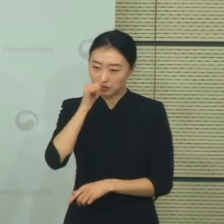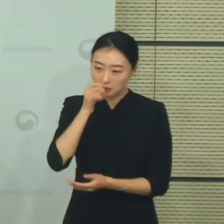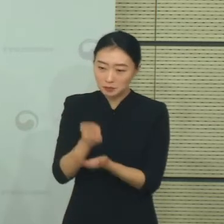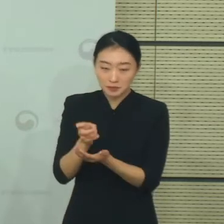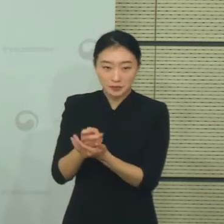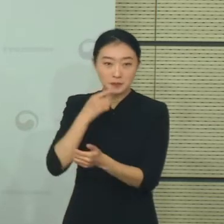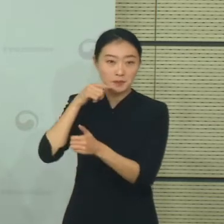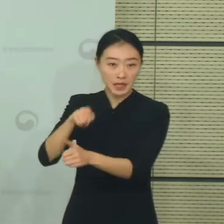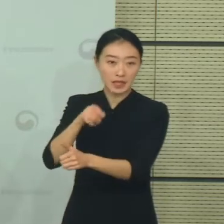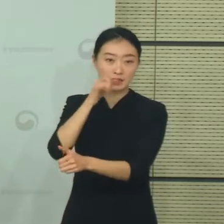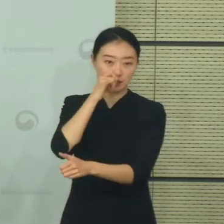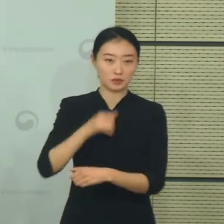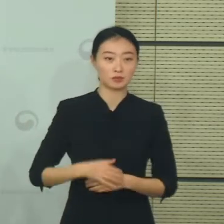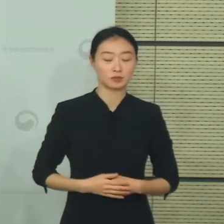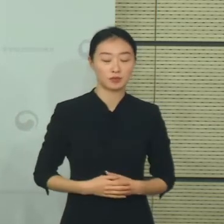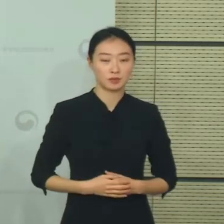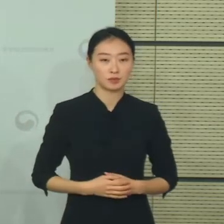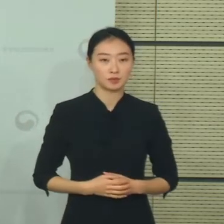있습니다.